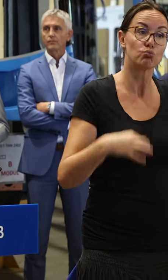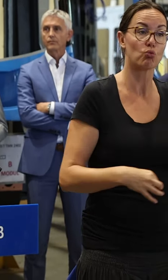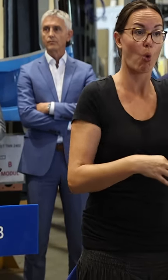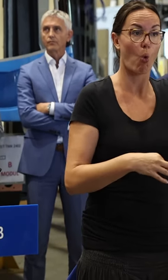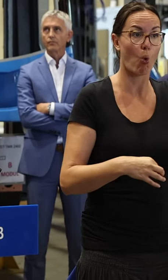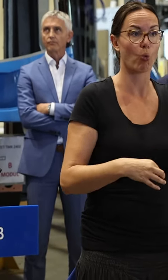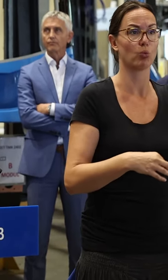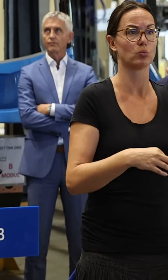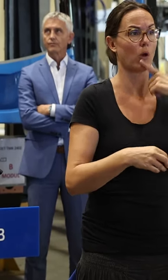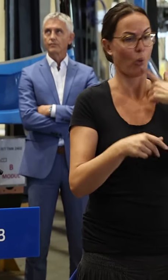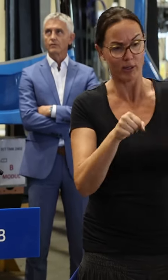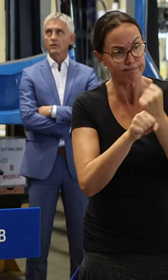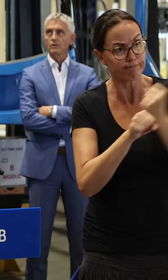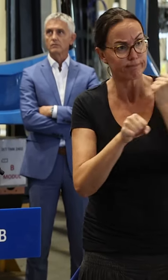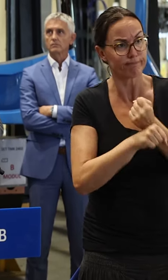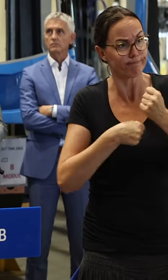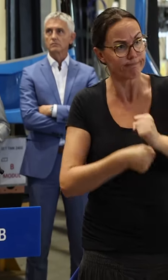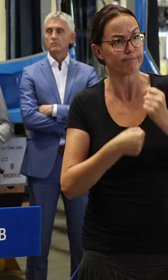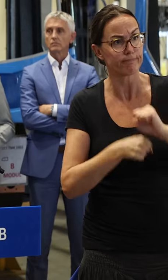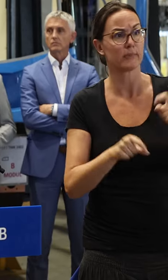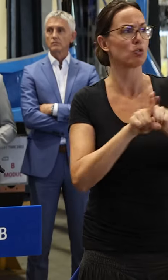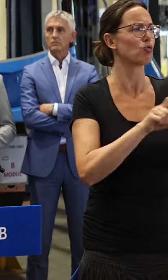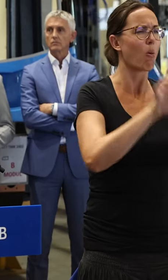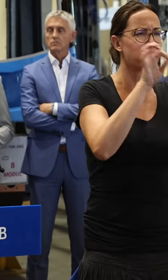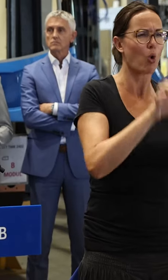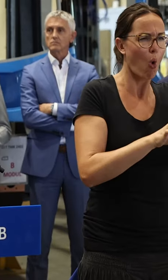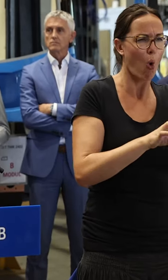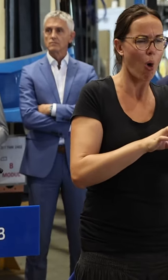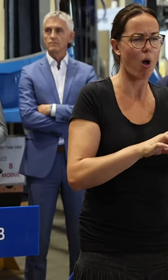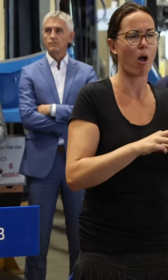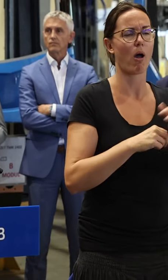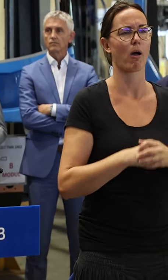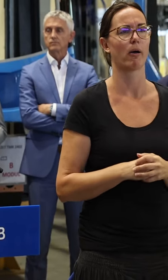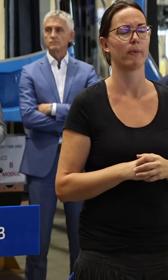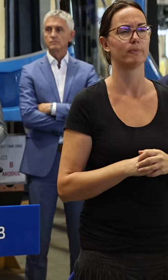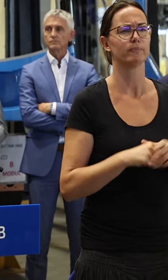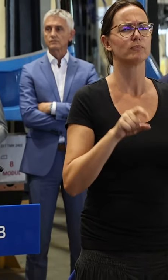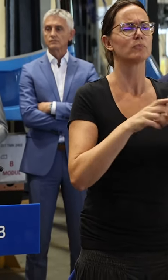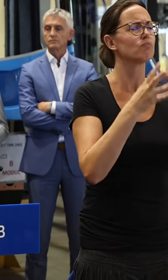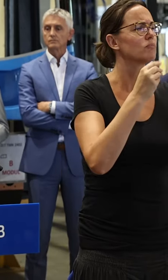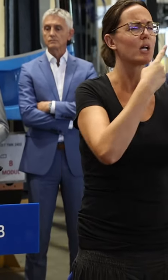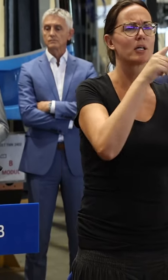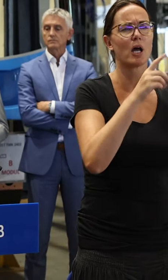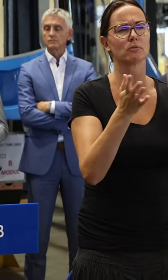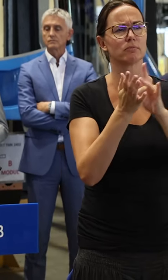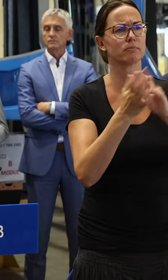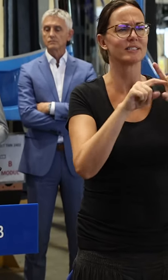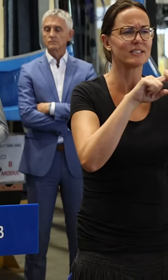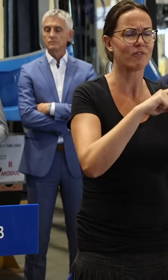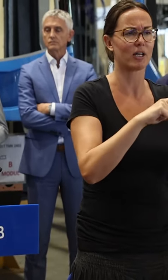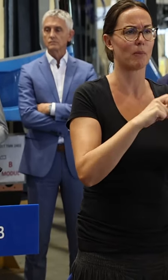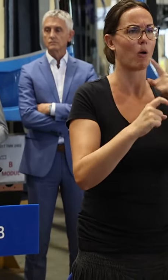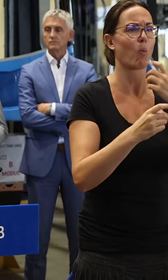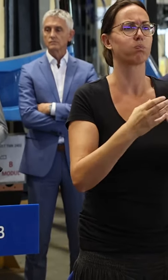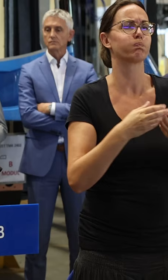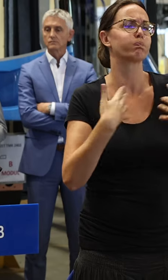od proizvodnih radnika do naših projektanata u svim segmentima, znači